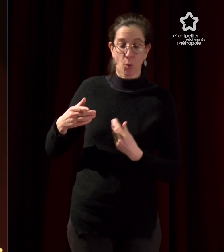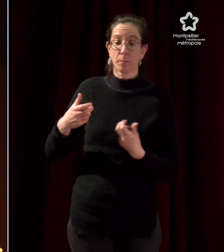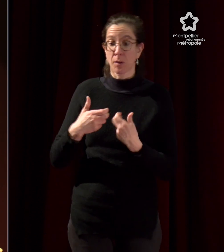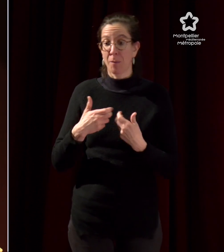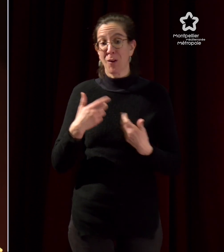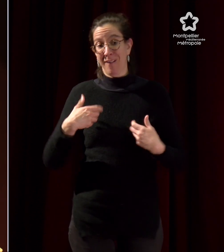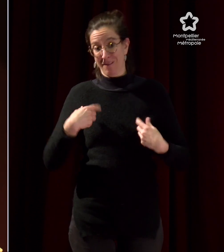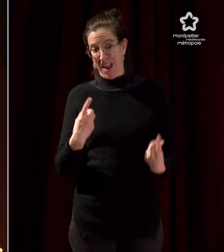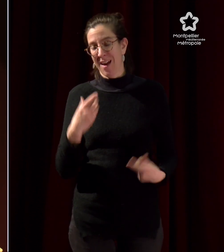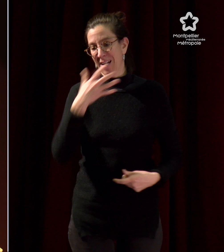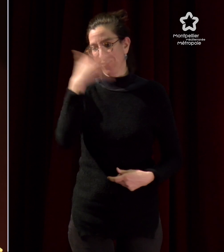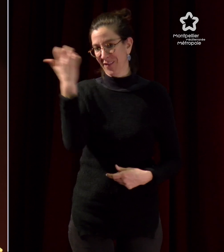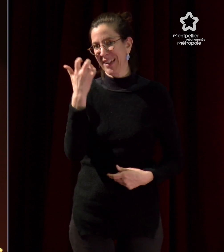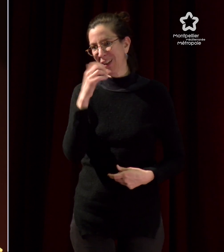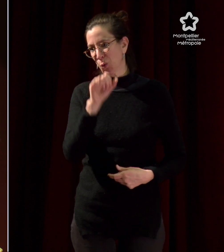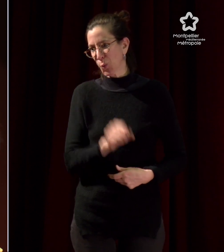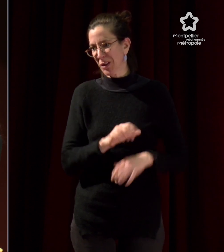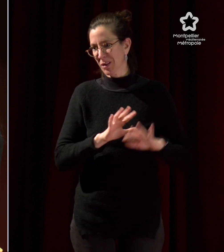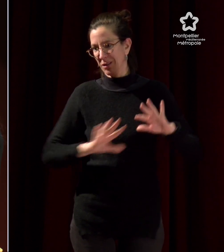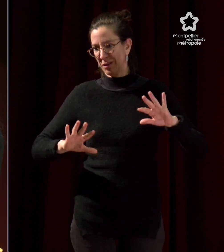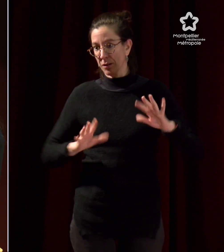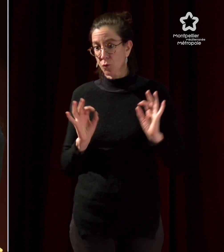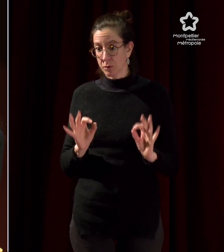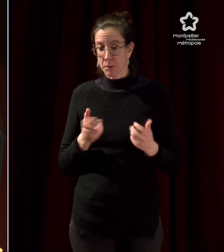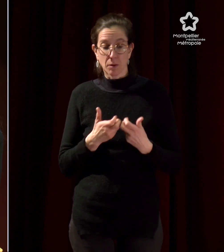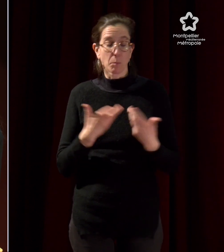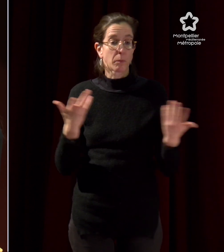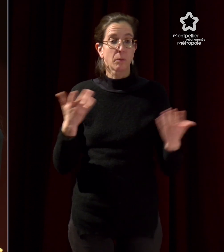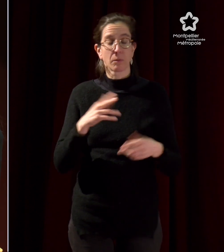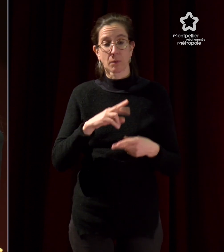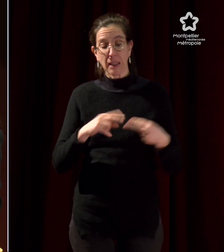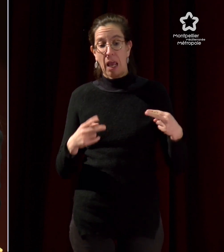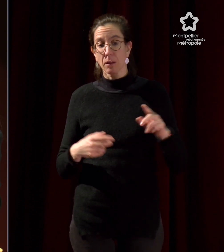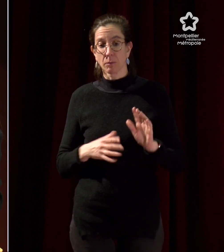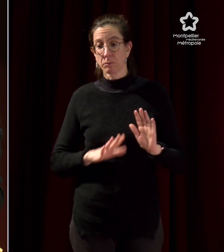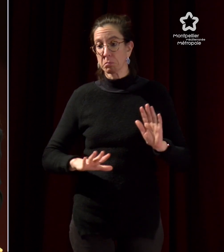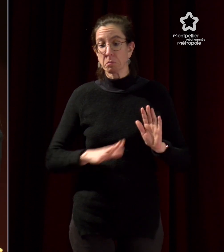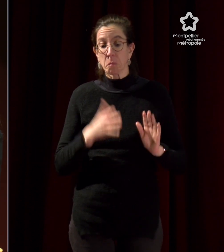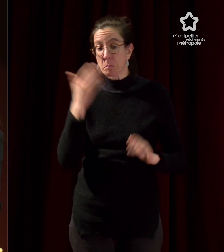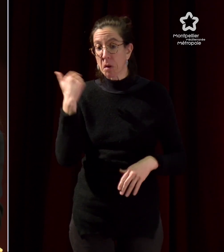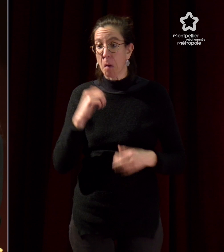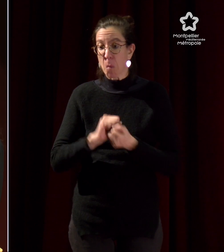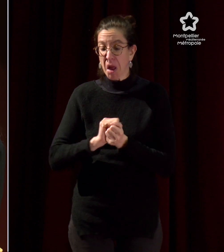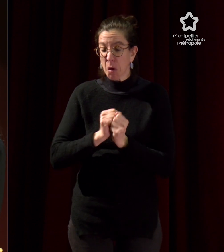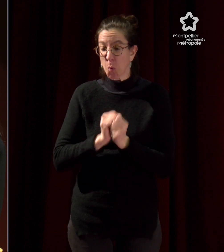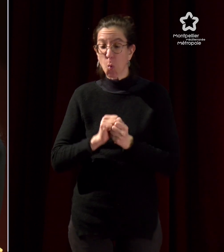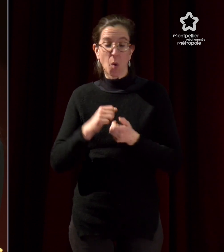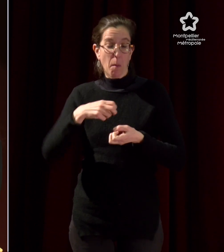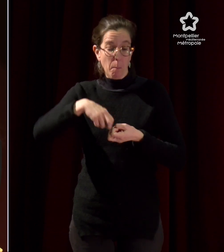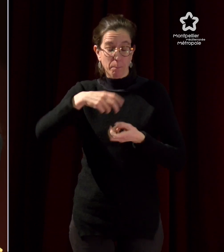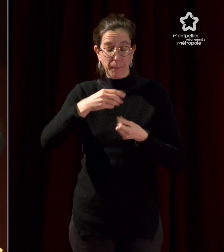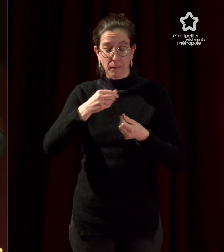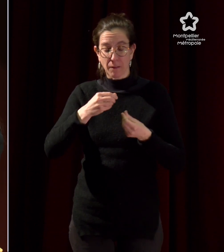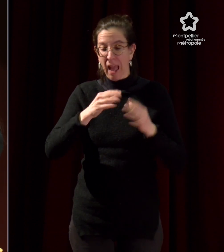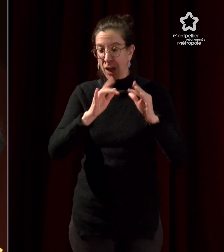l'Afrique tropicale. On peut imaginer qu'il y aurait de l'ADN qui serait enfermé dans des molécules d'argile au fond des lacs